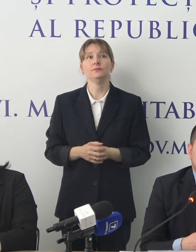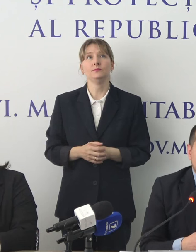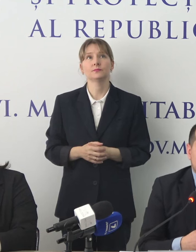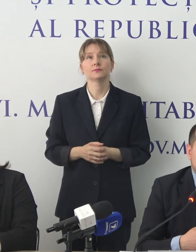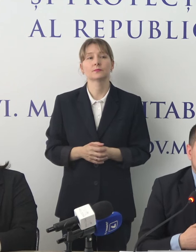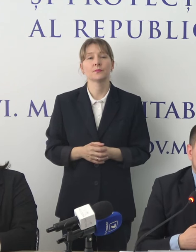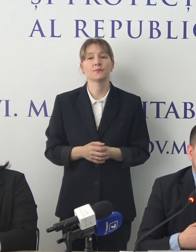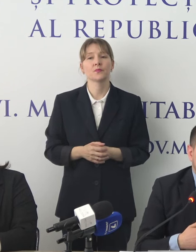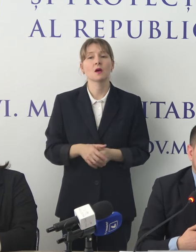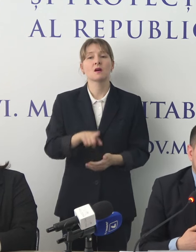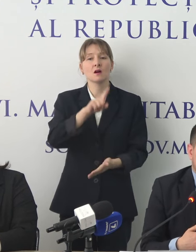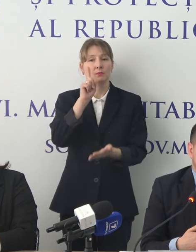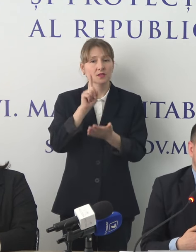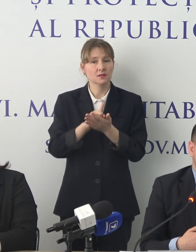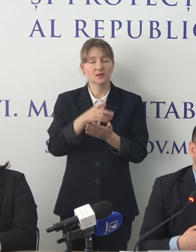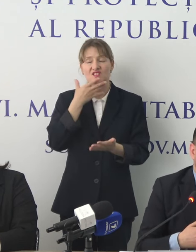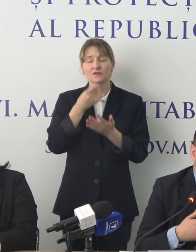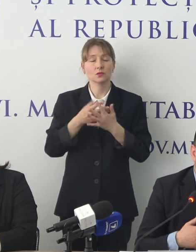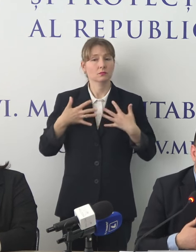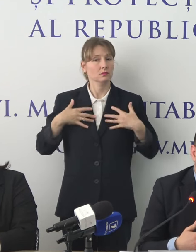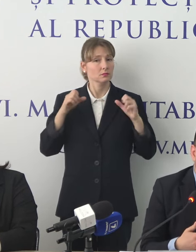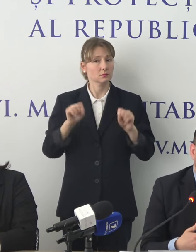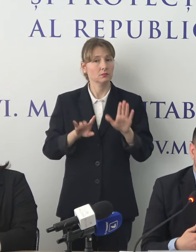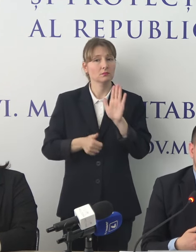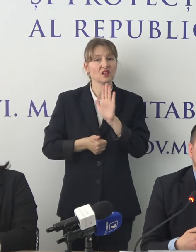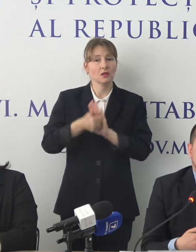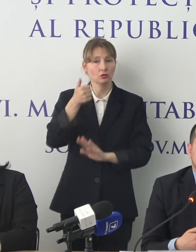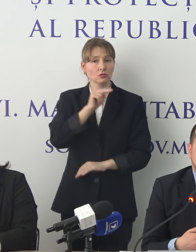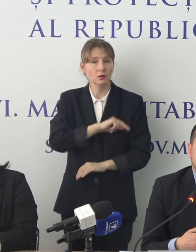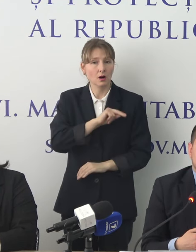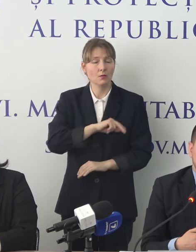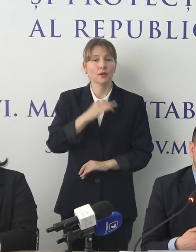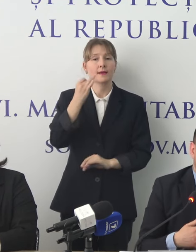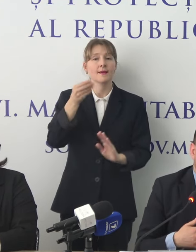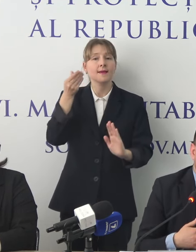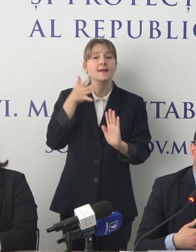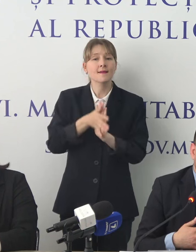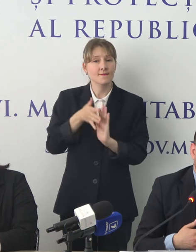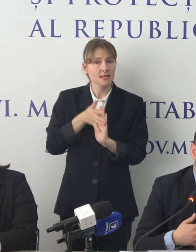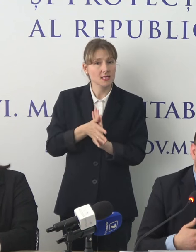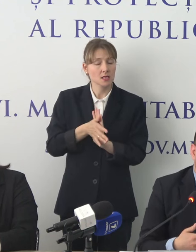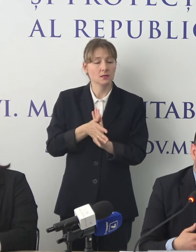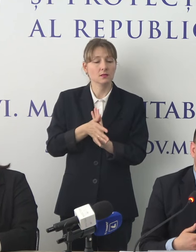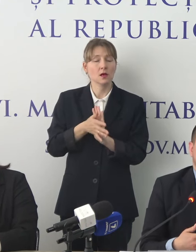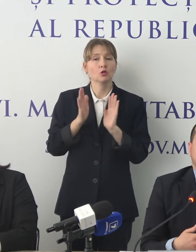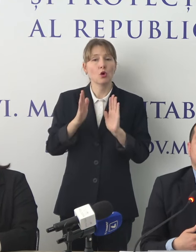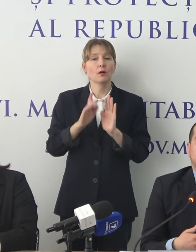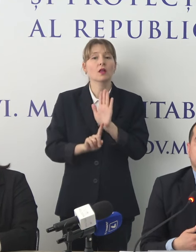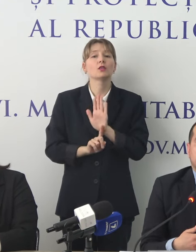cu siguranță efortul pe care îl demarăm și aceste investiții reprezintă doar